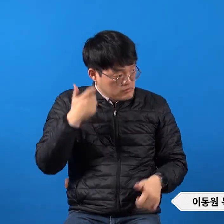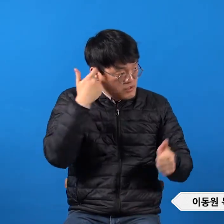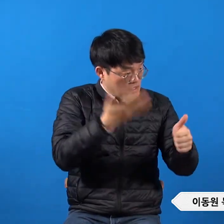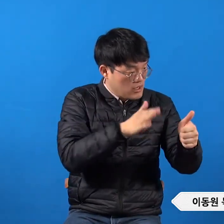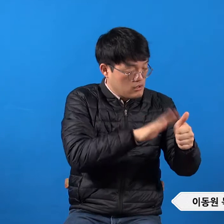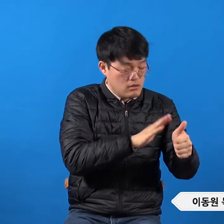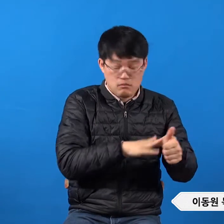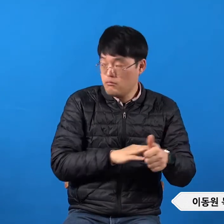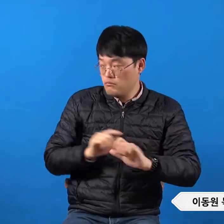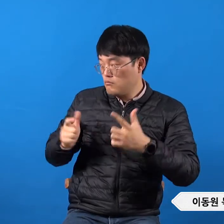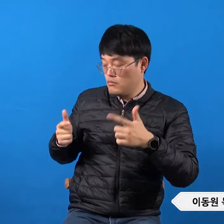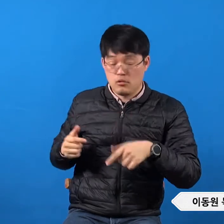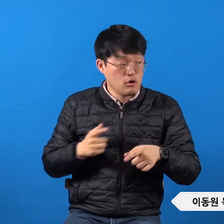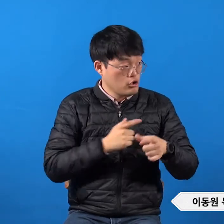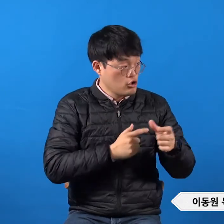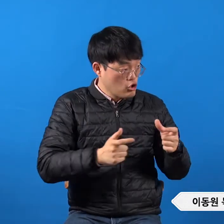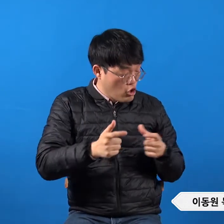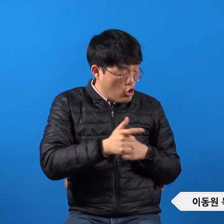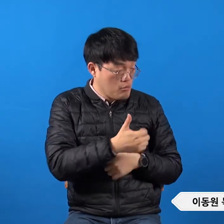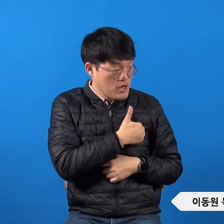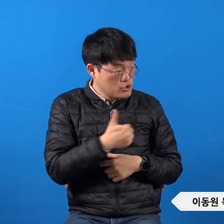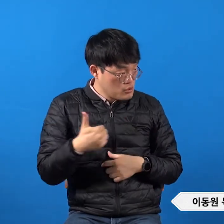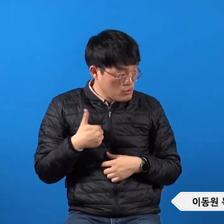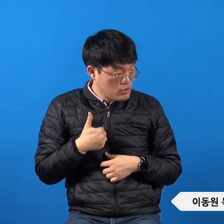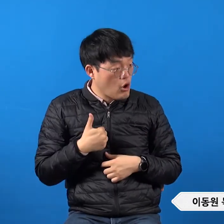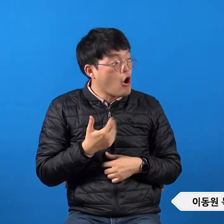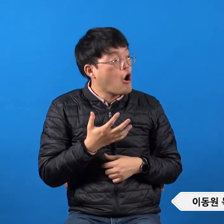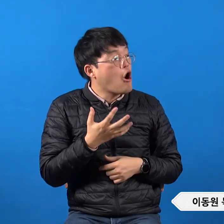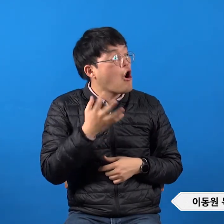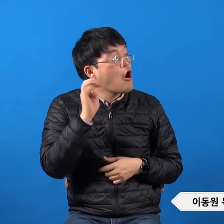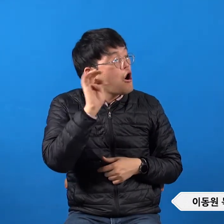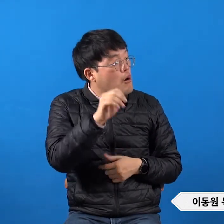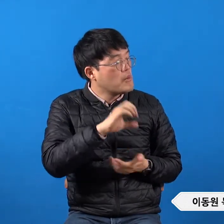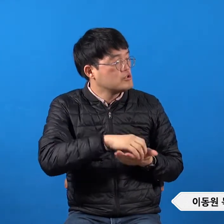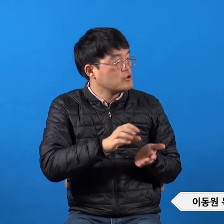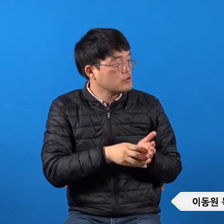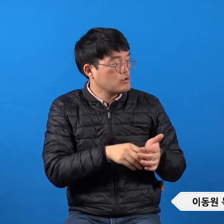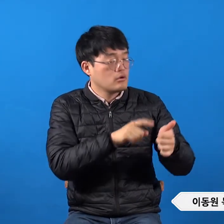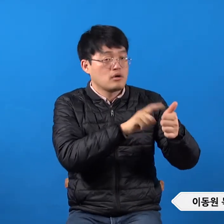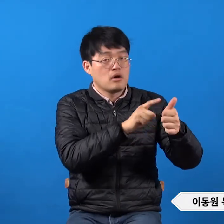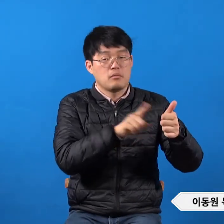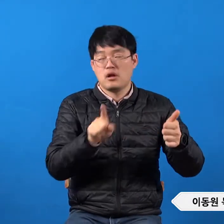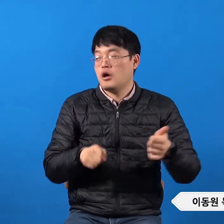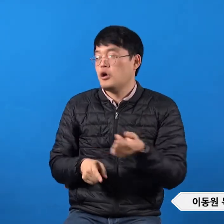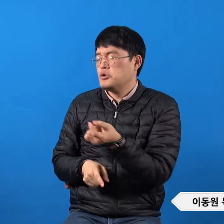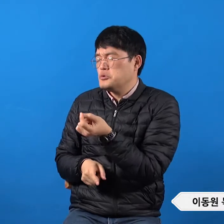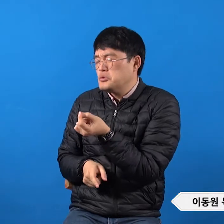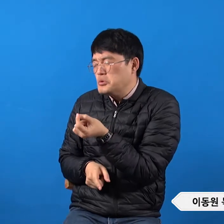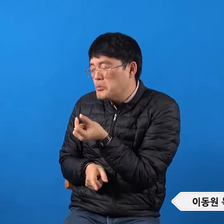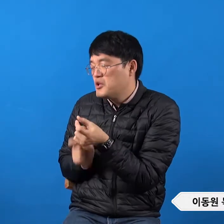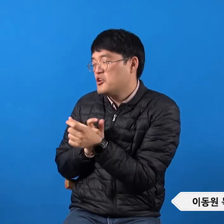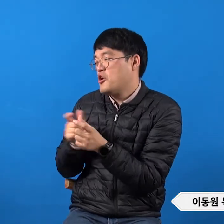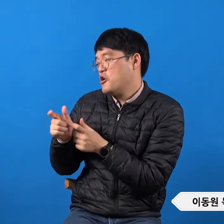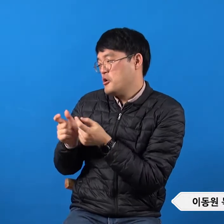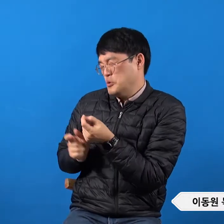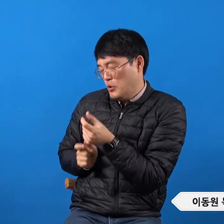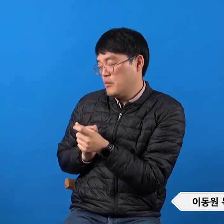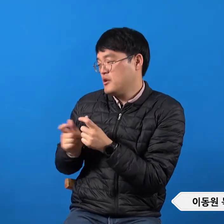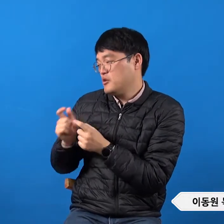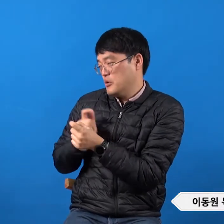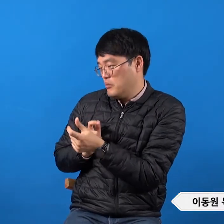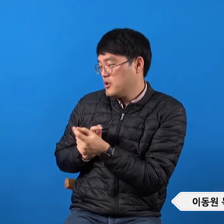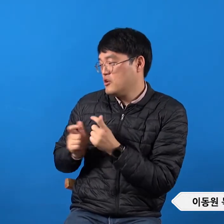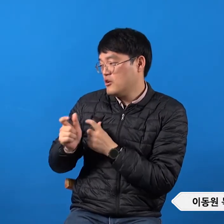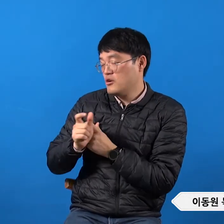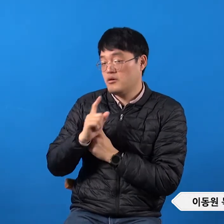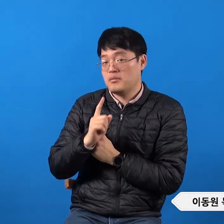얼만큼 더 모아야 만족하시겠습니까? 록펠러의 유명한 대답이에요. Just a little more. 조금만 더.